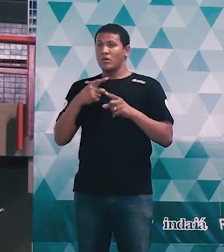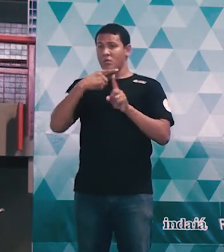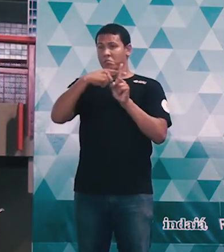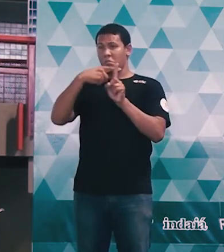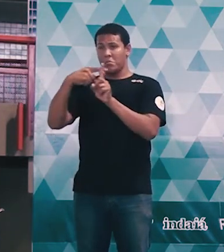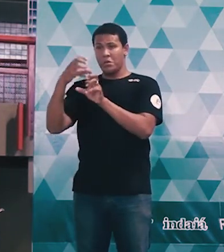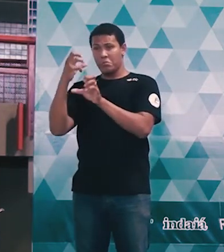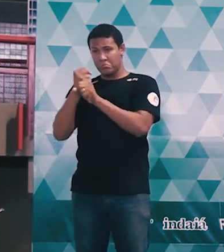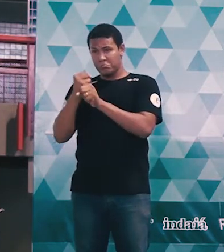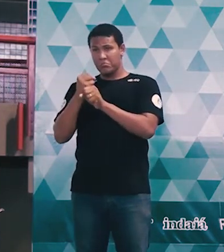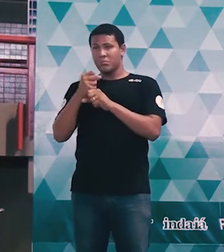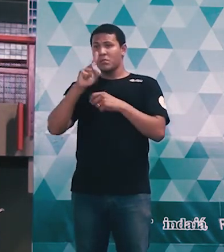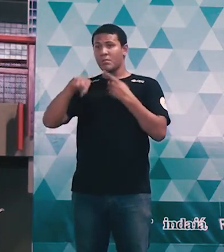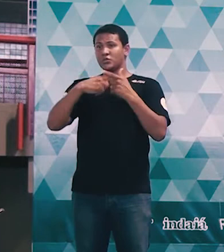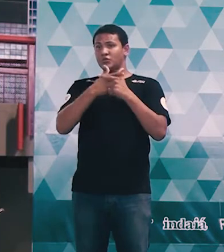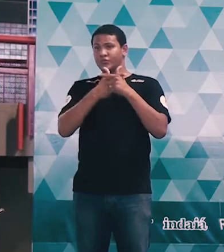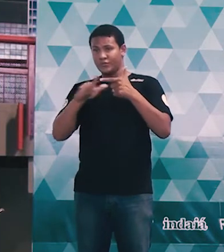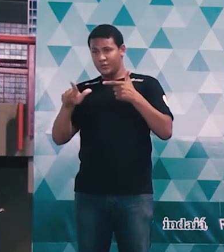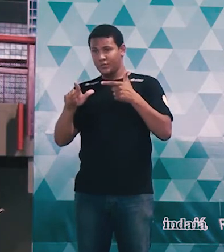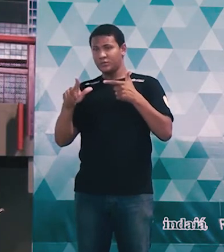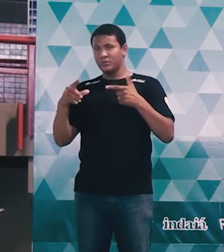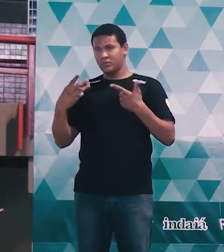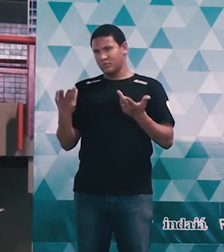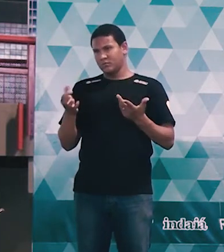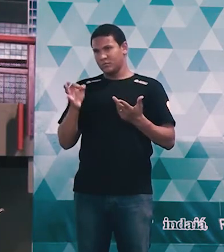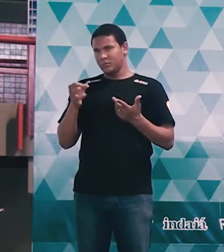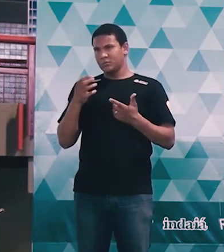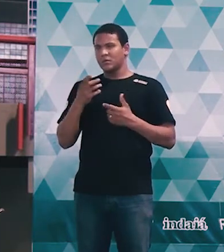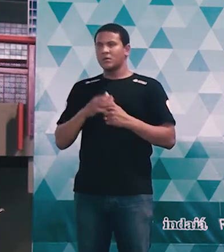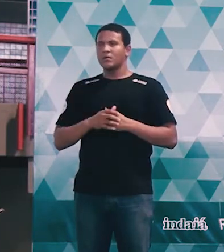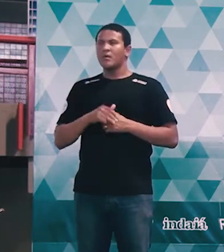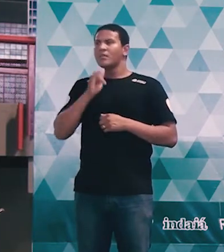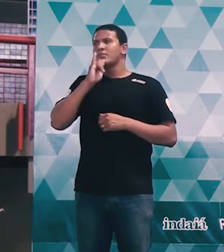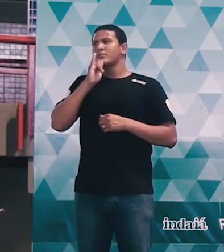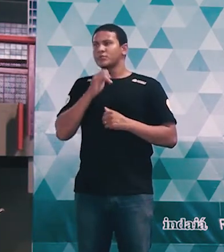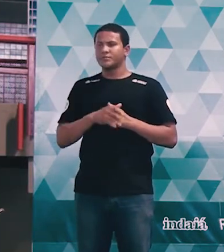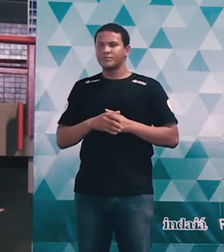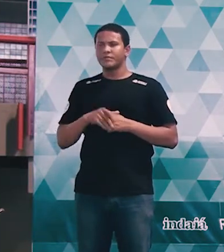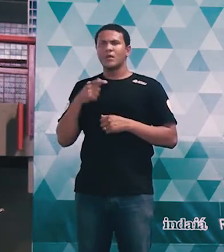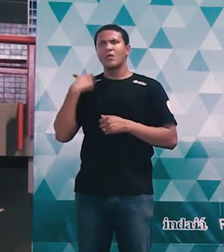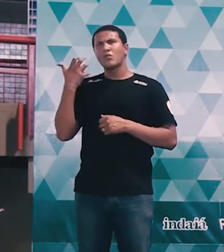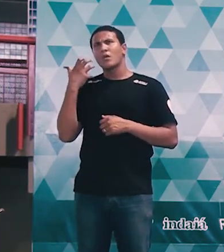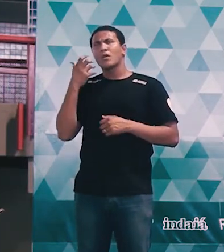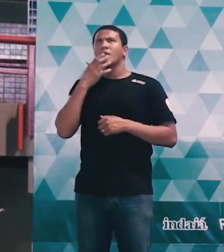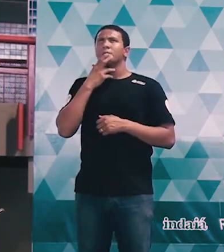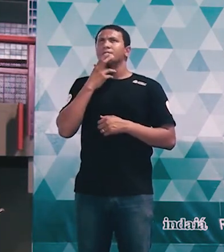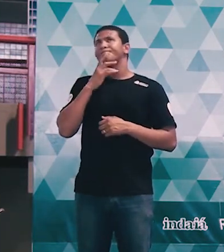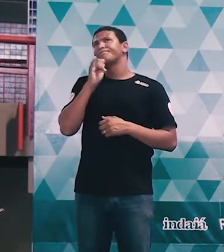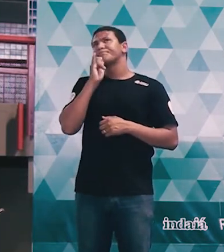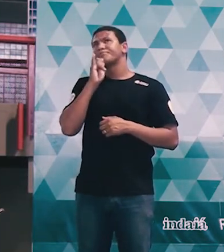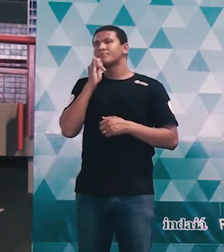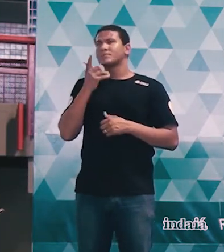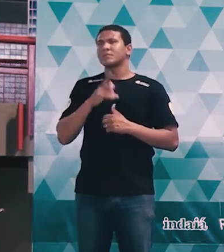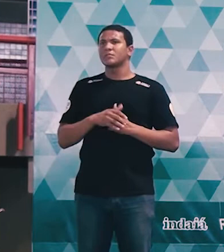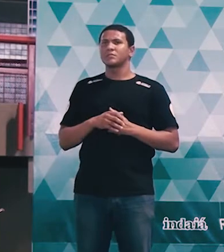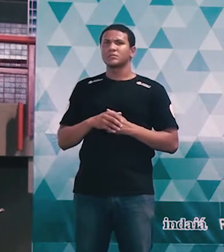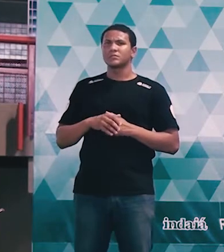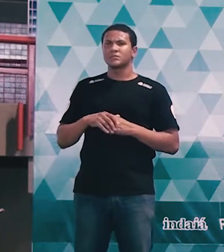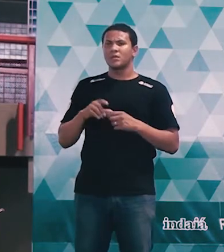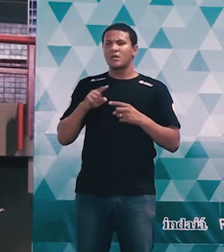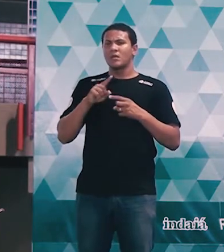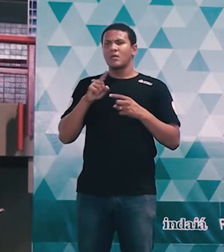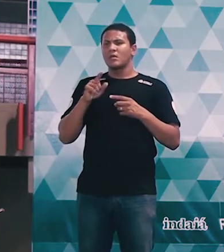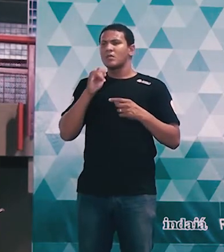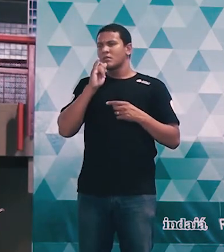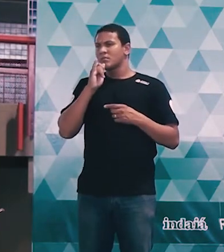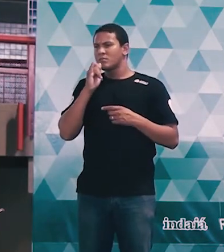divide pela quantidade deles, né? Se eu disser assim, ó, eu vou pegar e vou querer calcular a média do valor que é cobrado